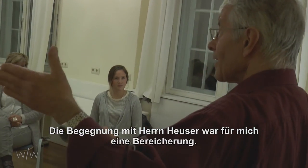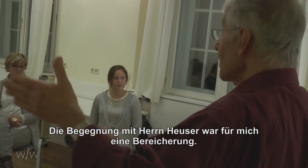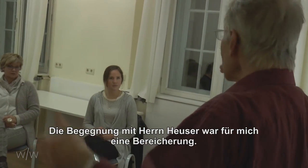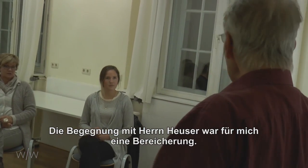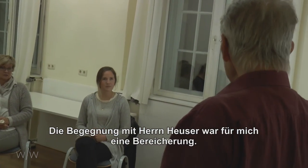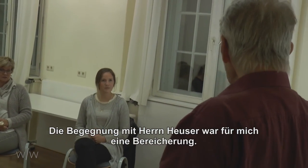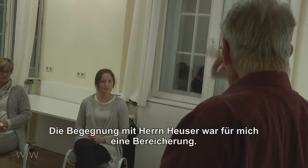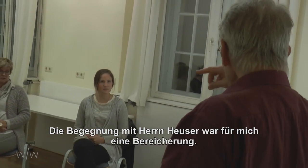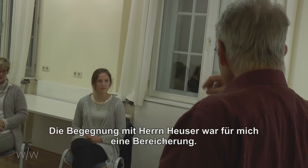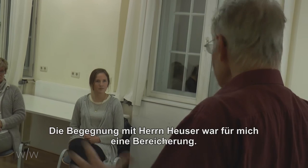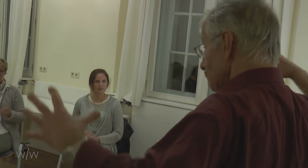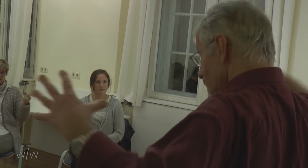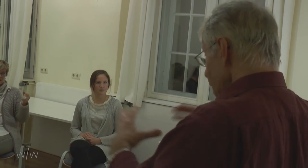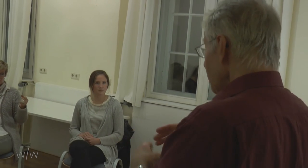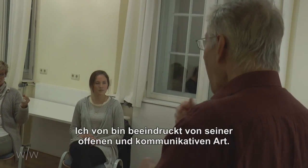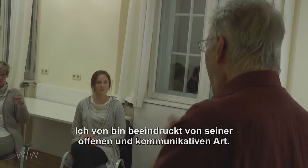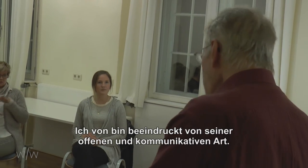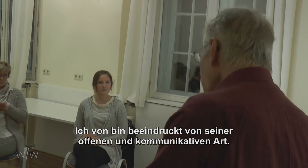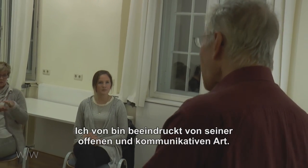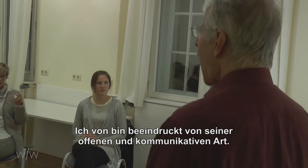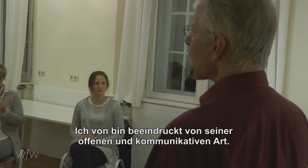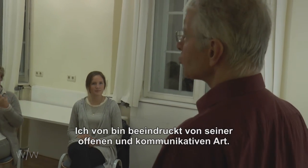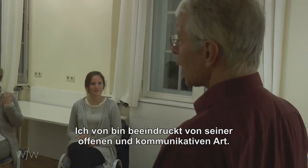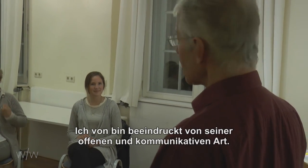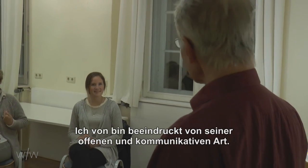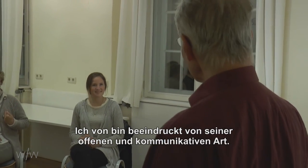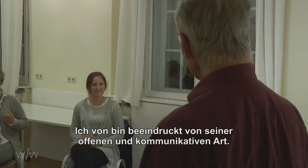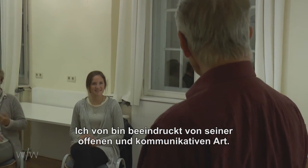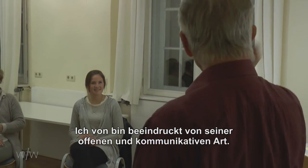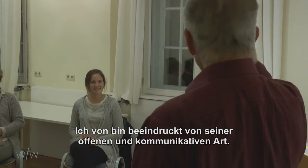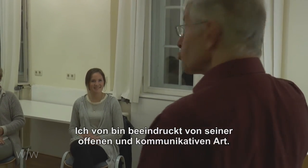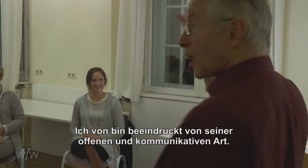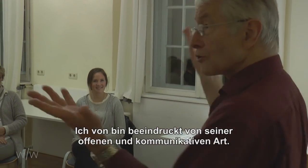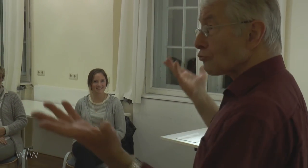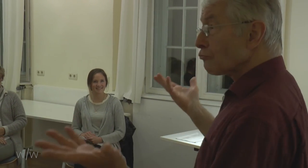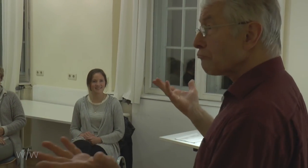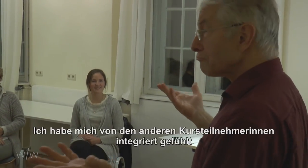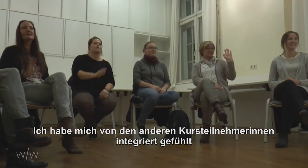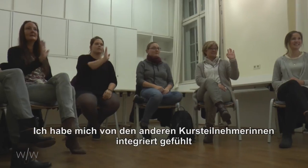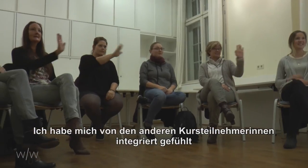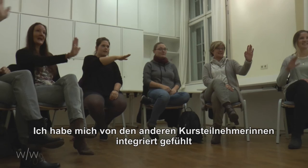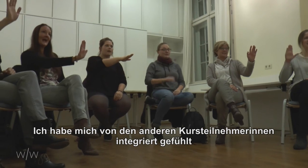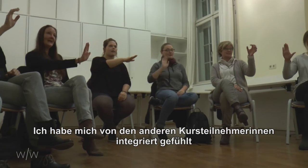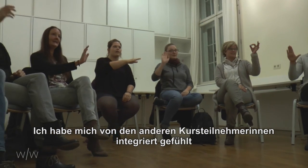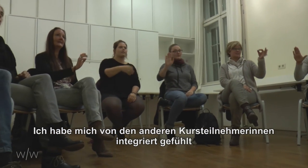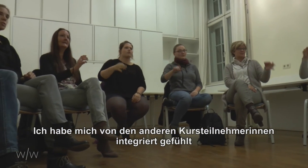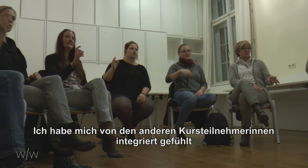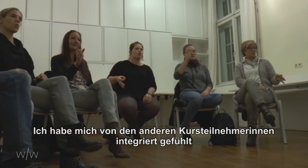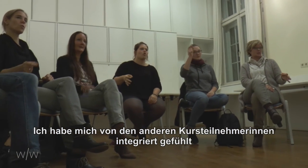war für mich eine Bereicherung. Ich bin beeindruckt von seiner offenen und kommunikativen Art. Ich habe mich von den anderen Kursteilnehmerinnen